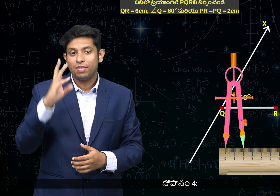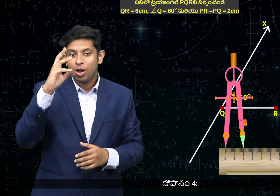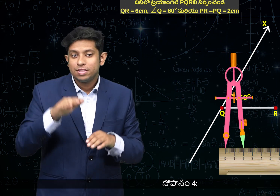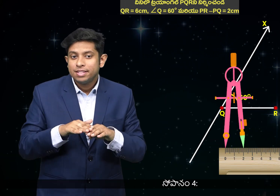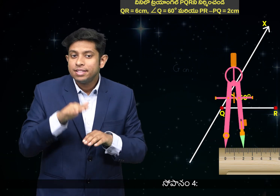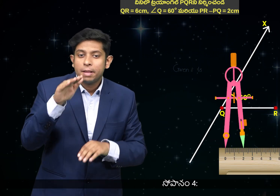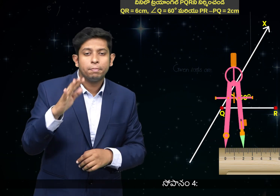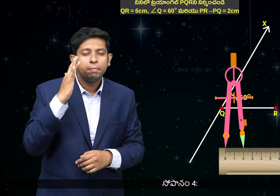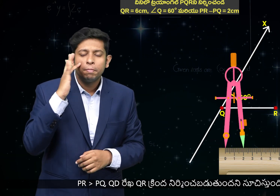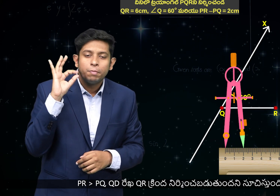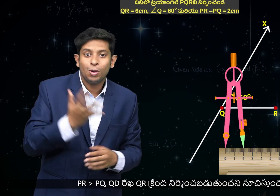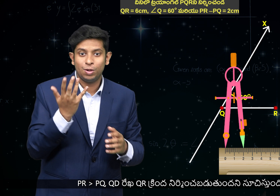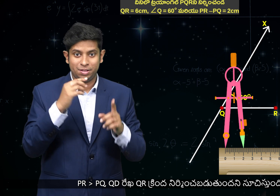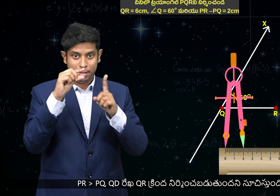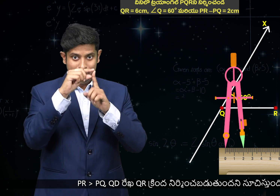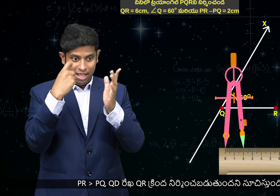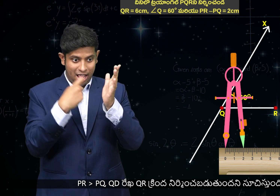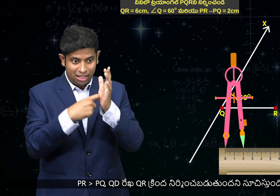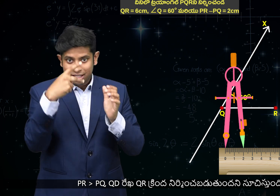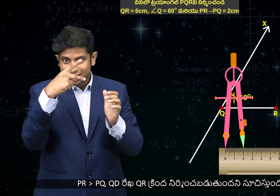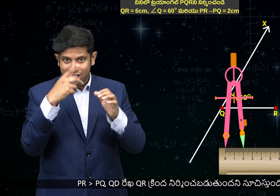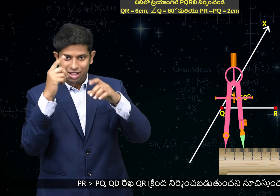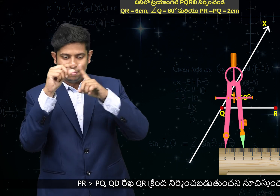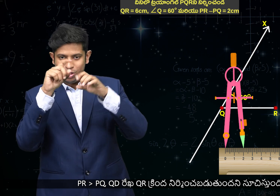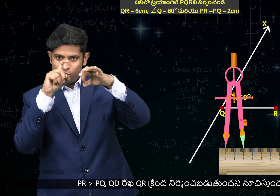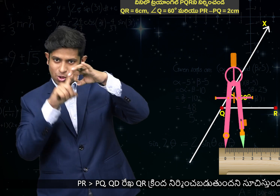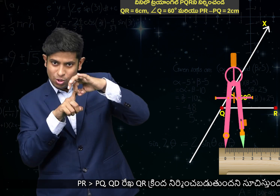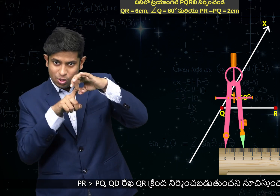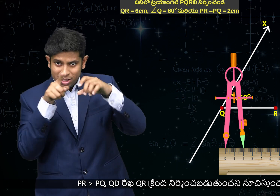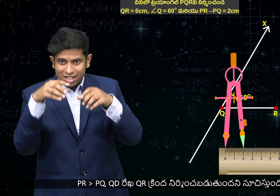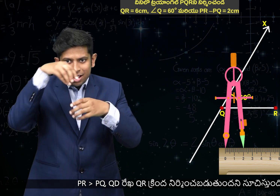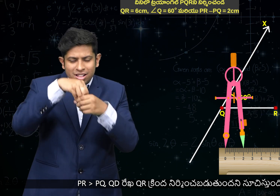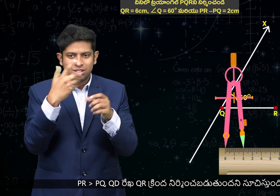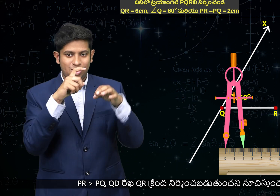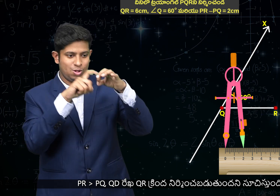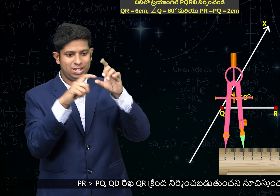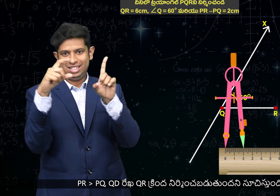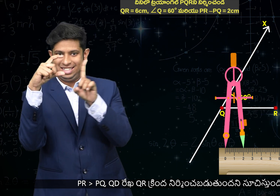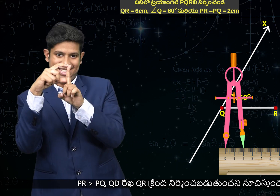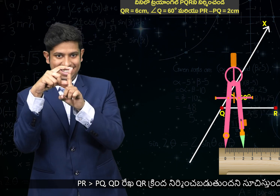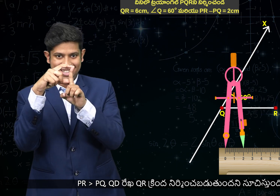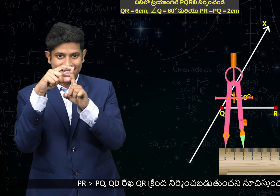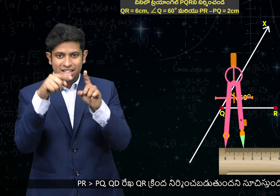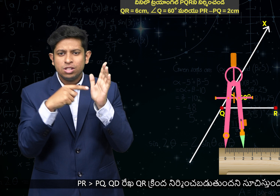సోపానం 4. PR > PQ, QD రేఖ QR